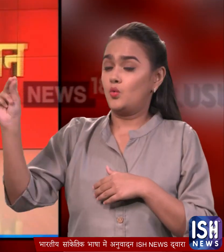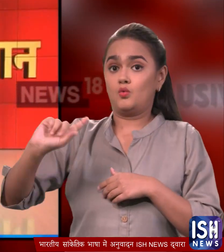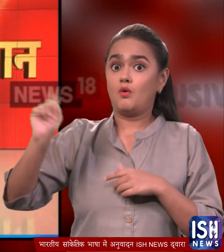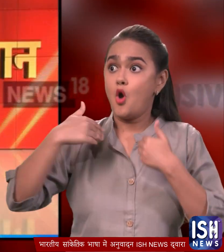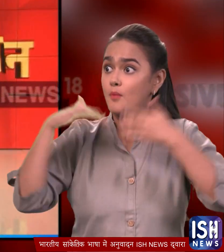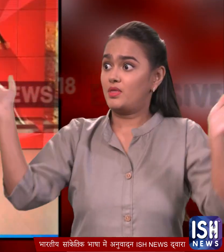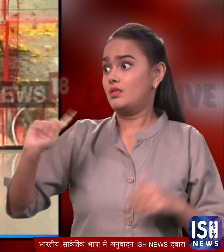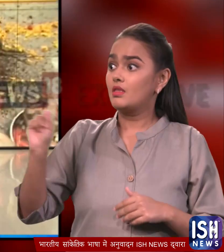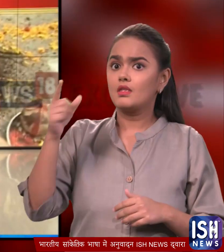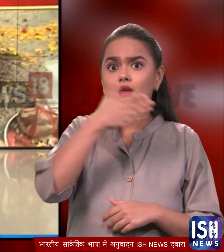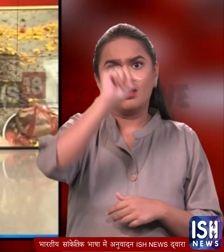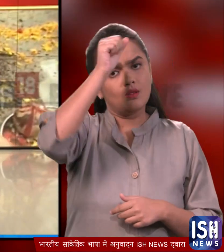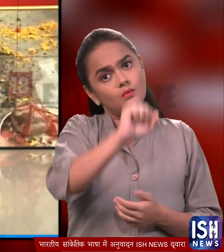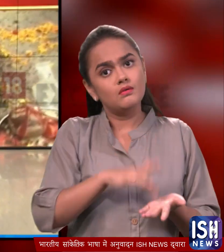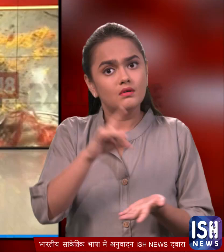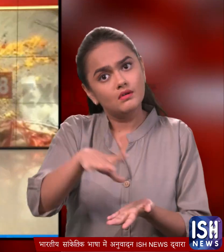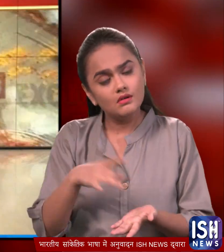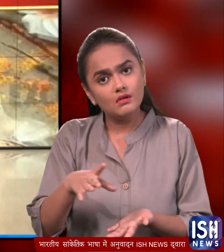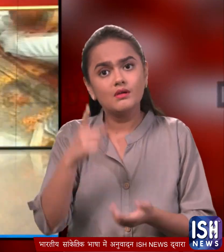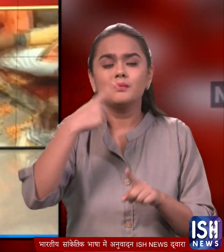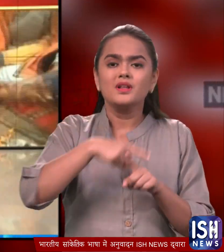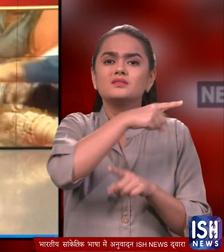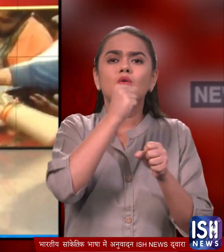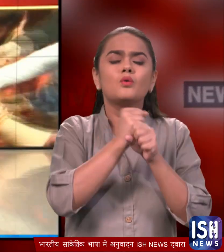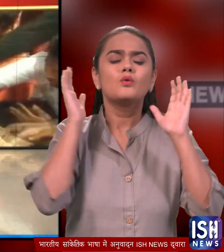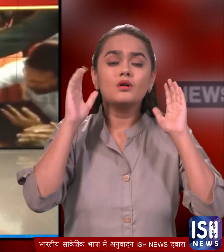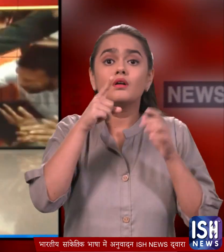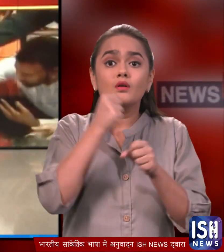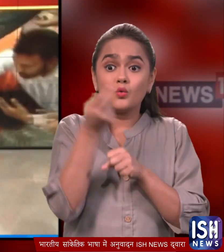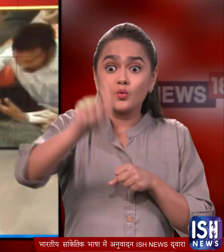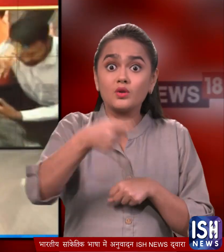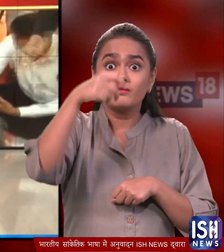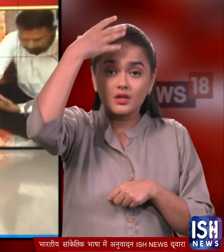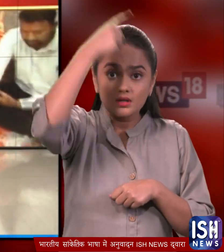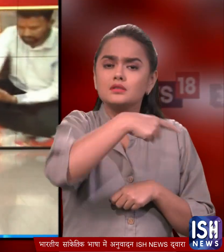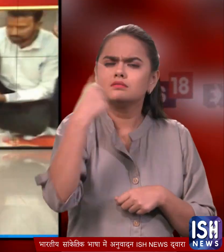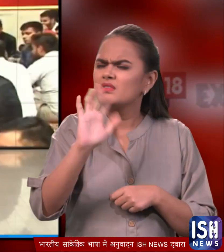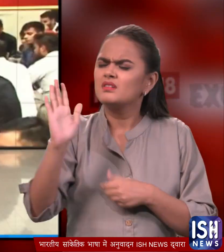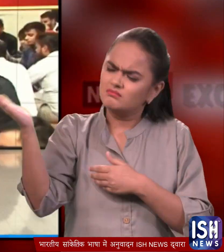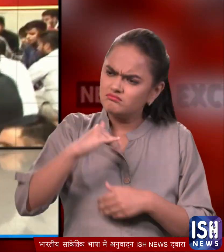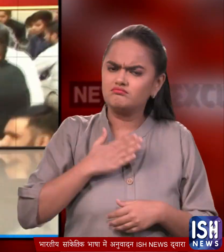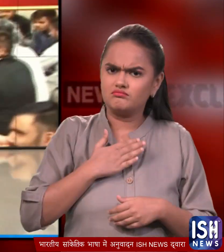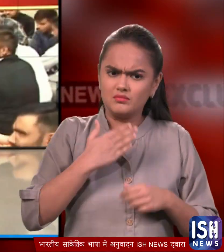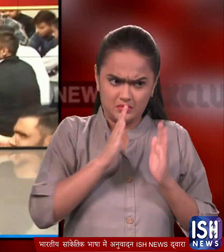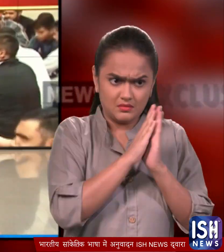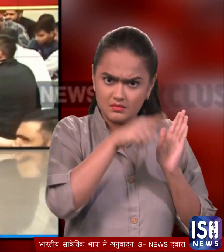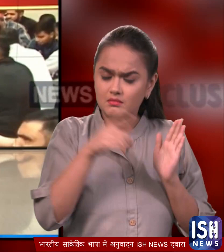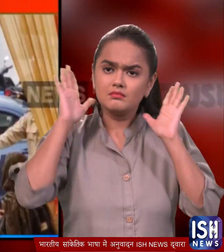किया। इस विवाद की वजह से कुछ दिन पहले कुछ गुरुद्वारों ने मुस्लिम समुदाय के लोगों को गुरुद्वारों में आकर नमाज पढ़ने का ऑफर भी